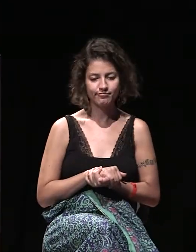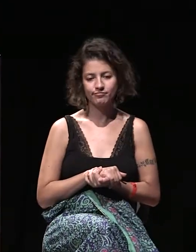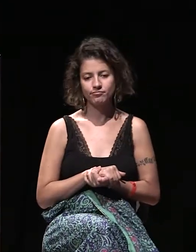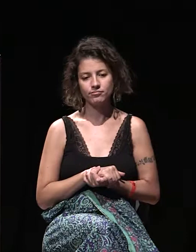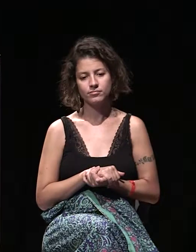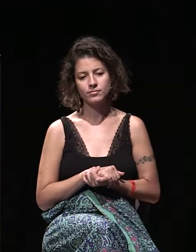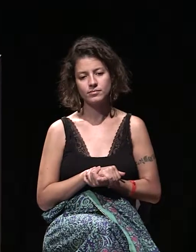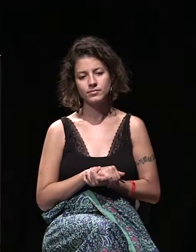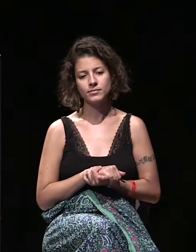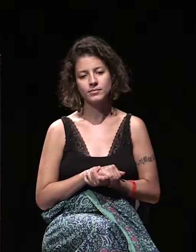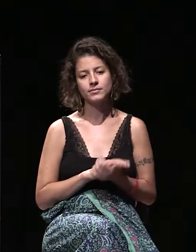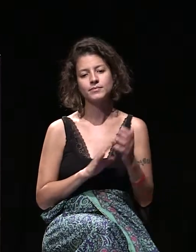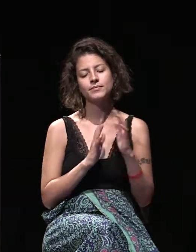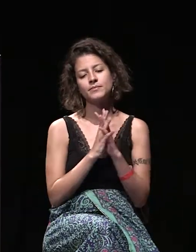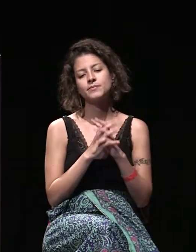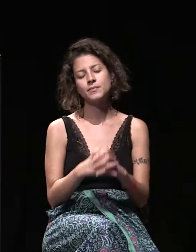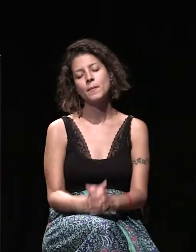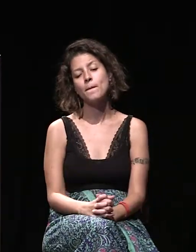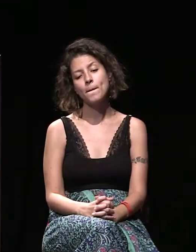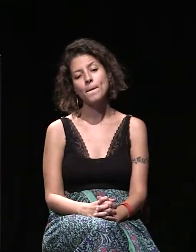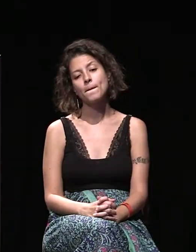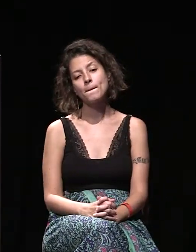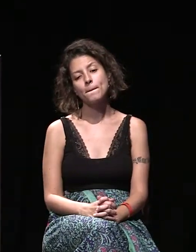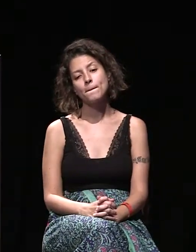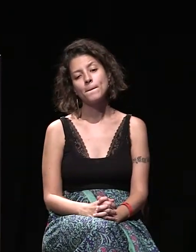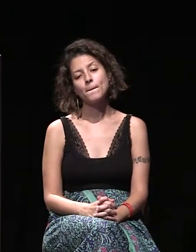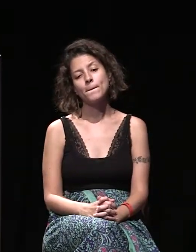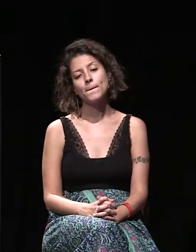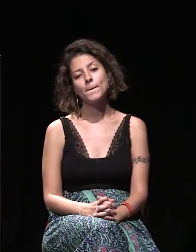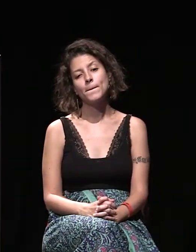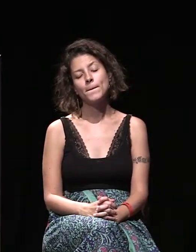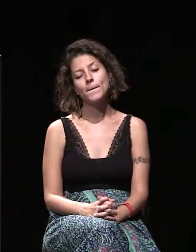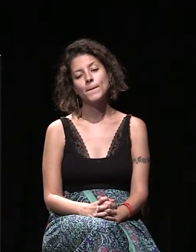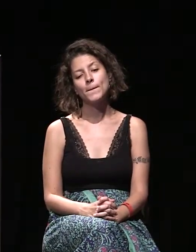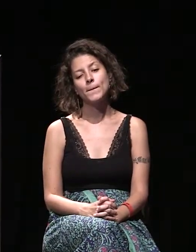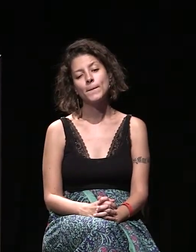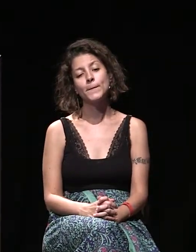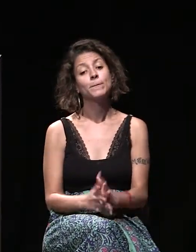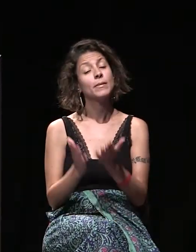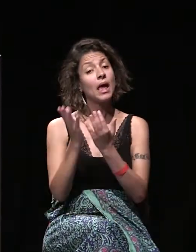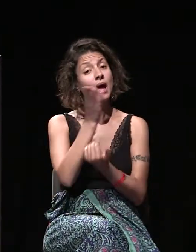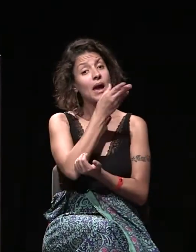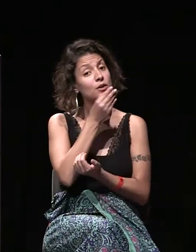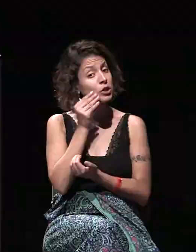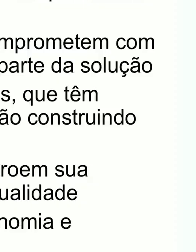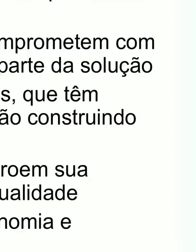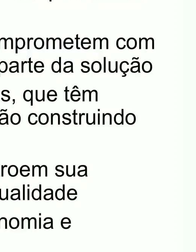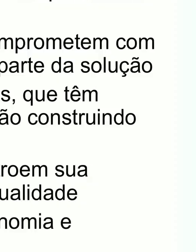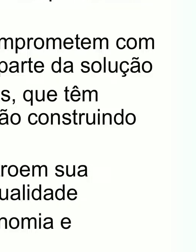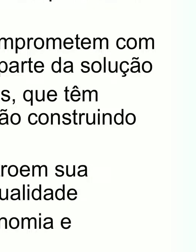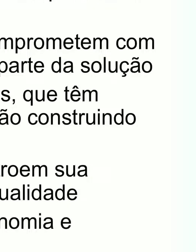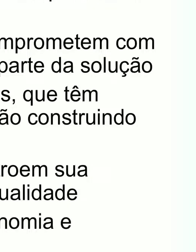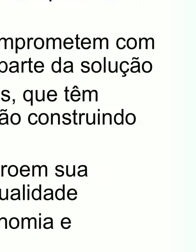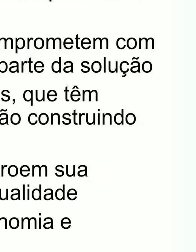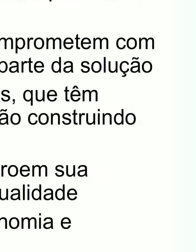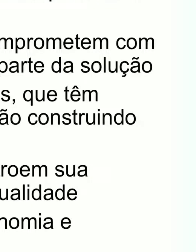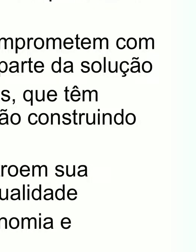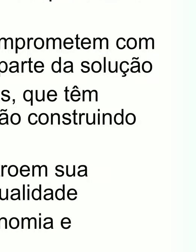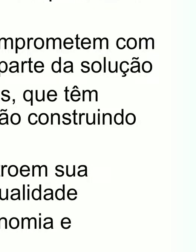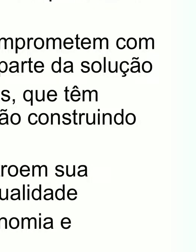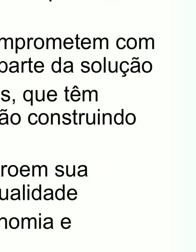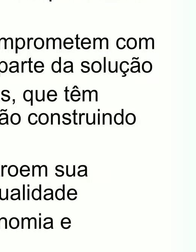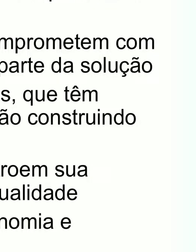Então, a visão de adolescentes que a gente queria passar para vocês é que são pessoas de direito,